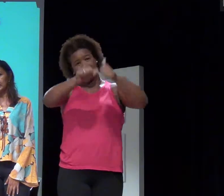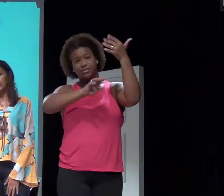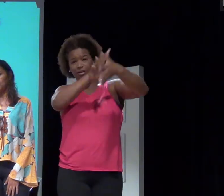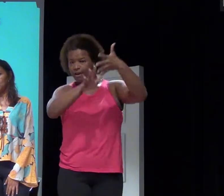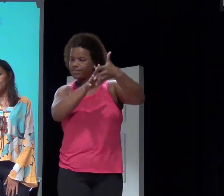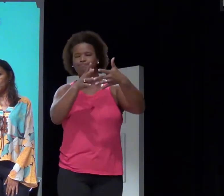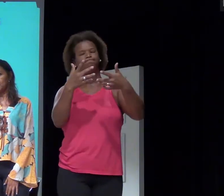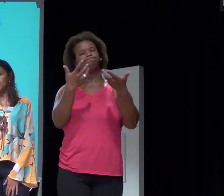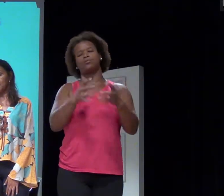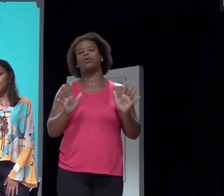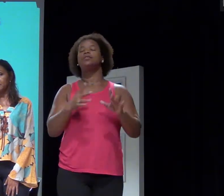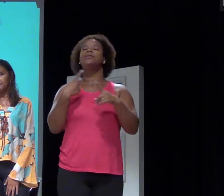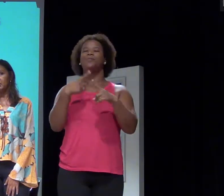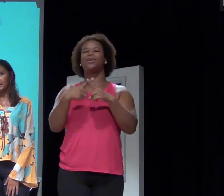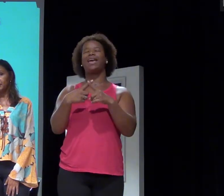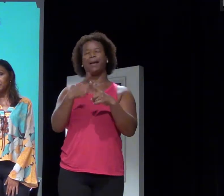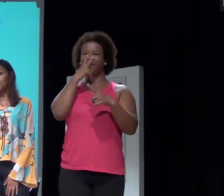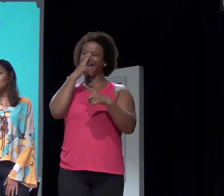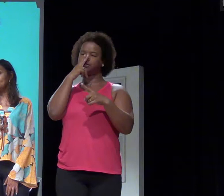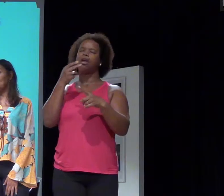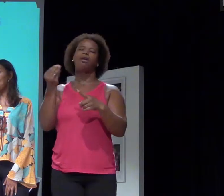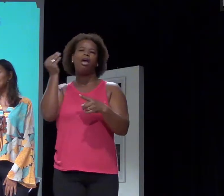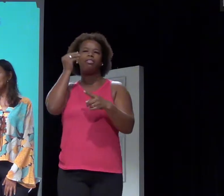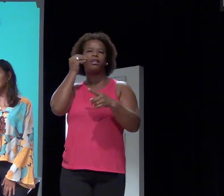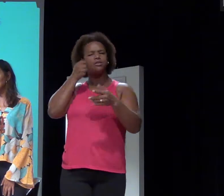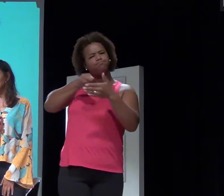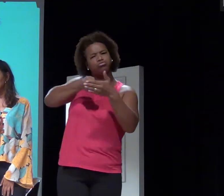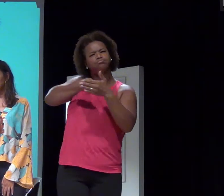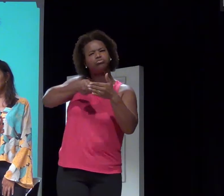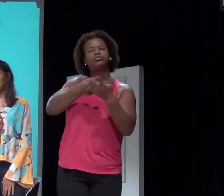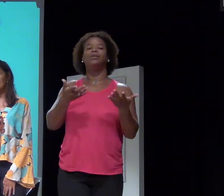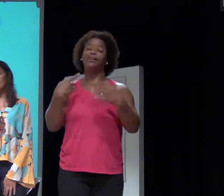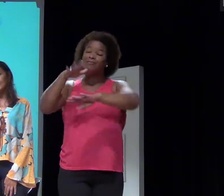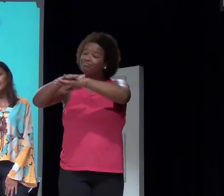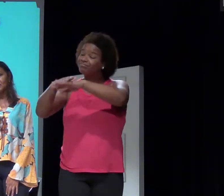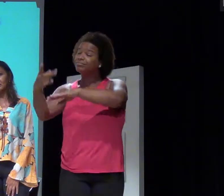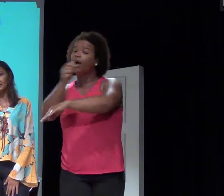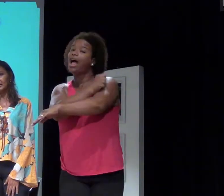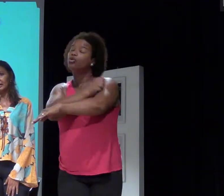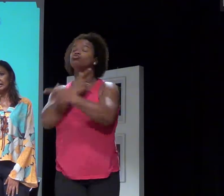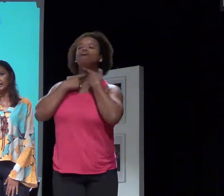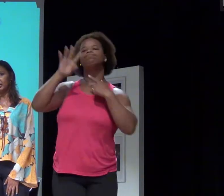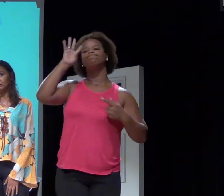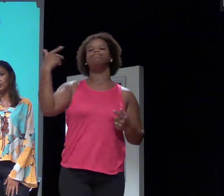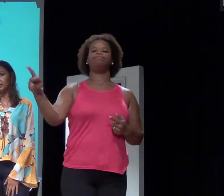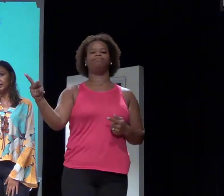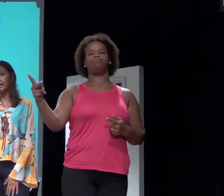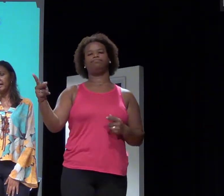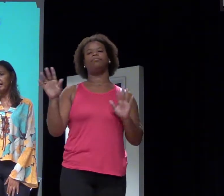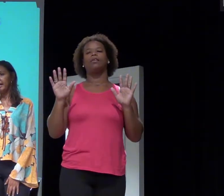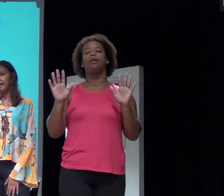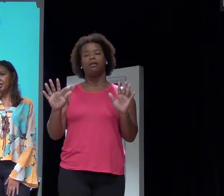videoprovas. Foi uma forma de protesto, e foram os próprios alunos que tiveram essa iniciativa, né? A diretora